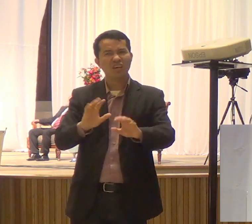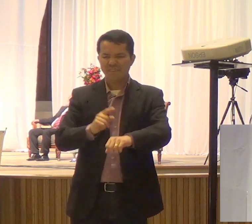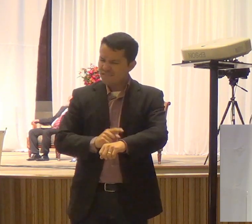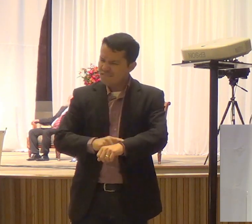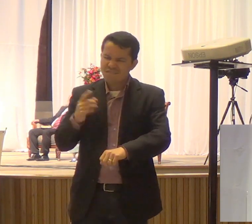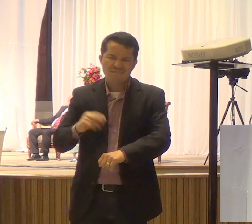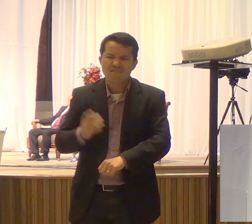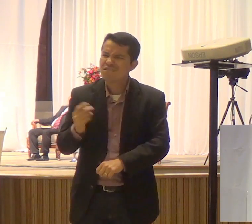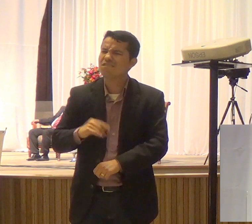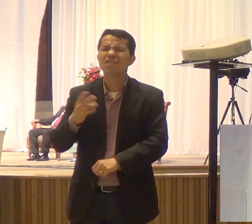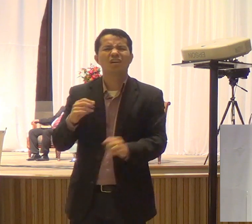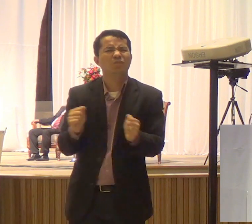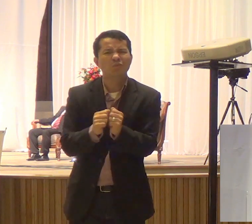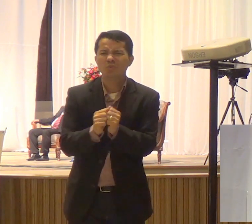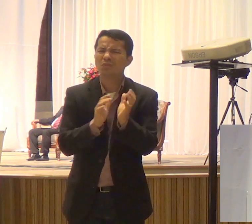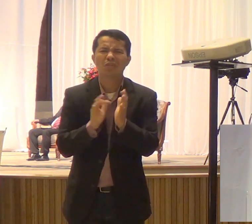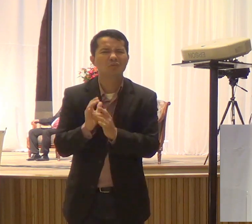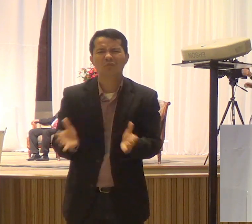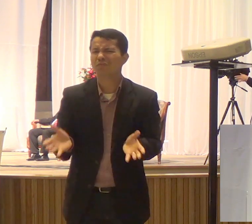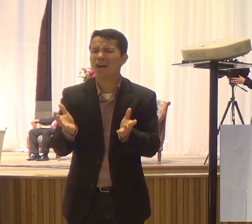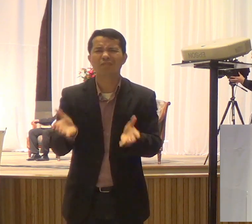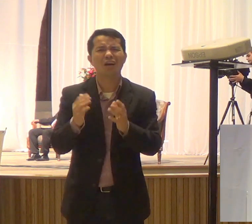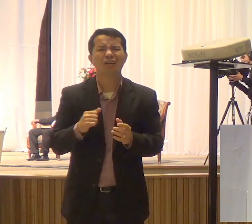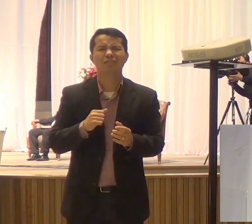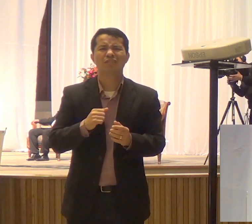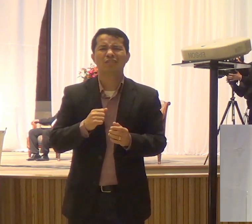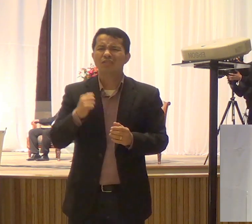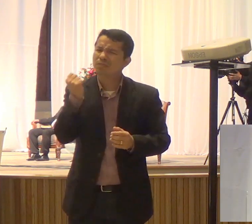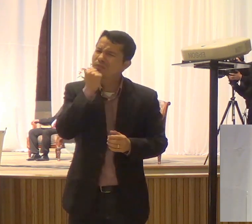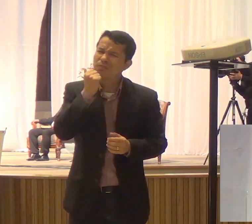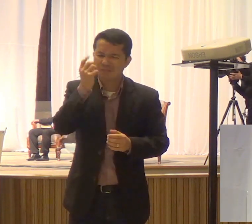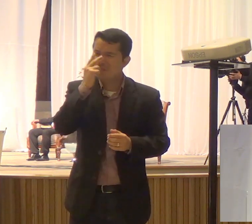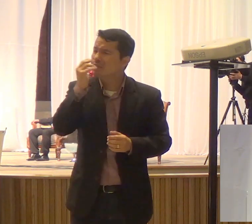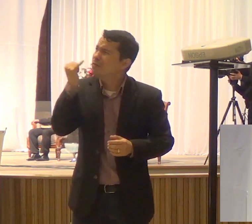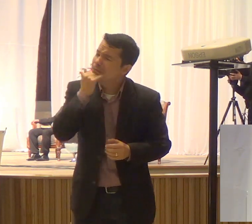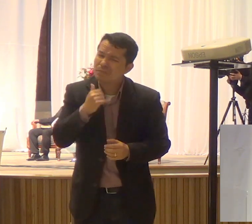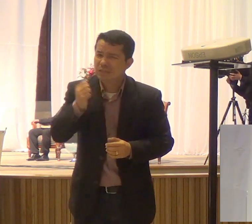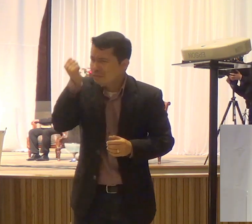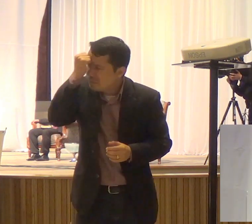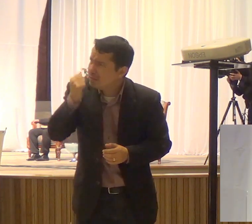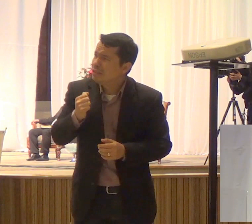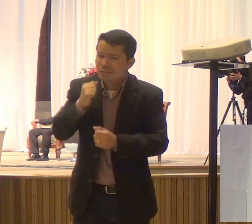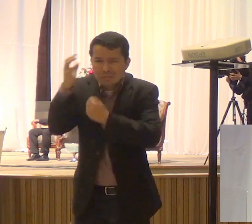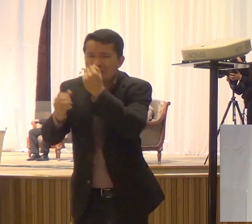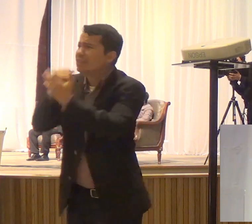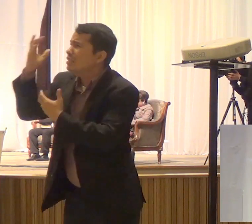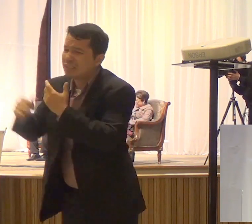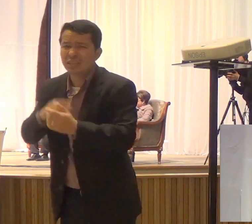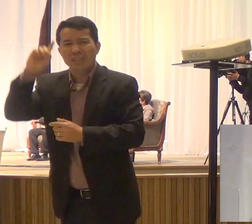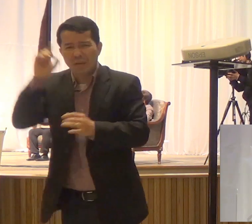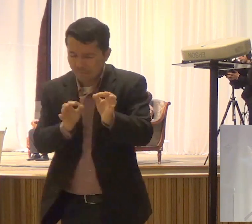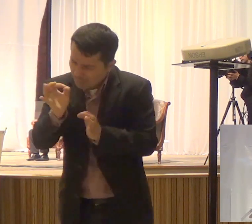da tua vida. Não existe nada, você pode acreditar nisso, não existe plano melhor para a